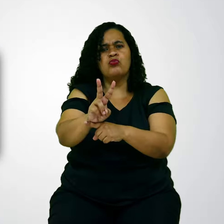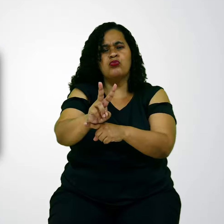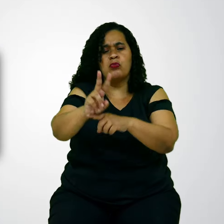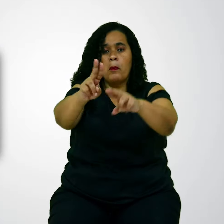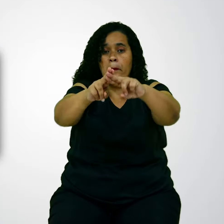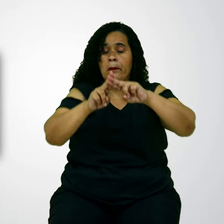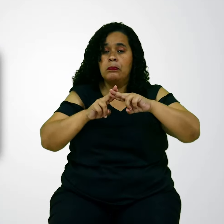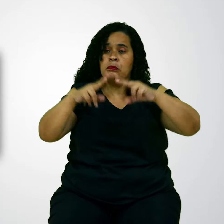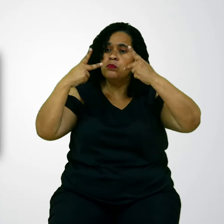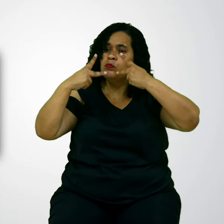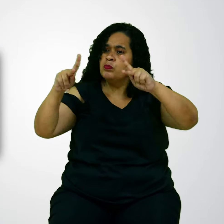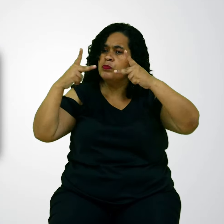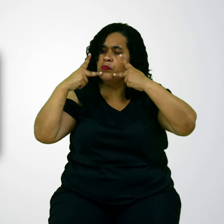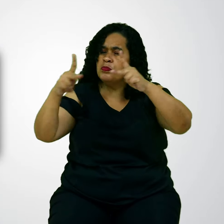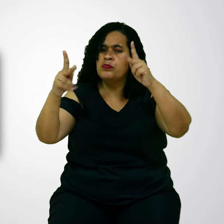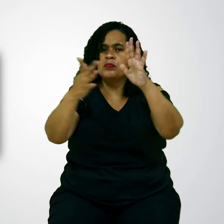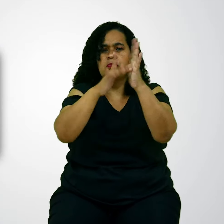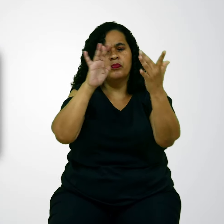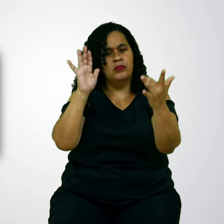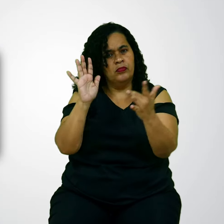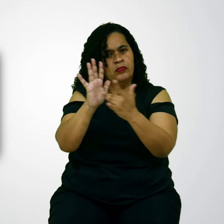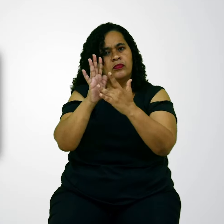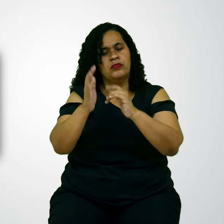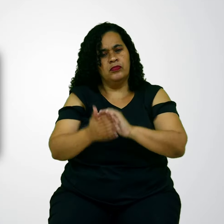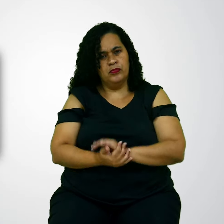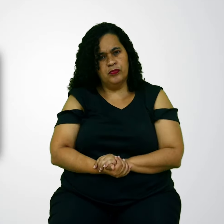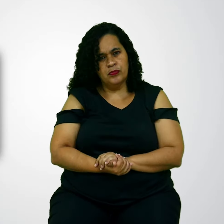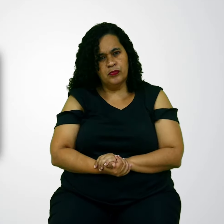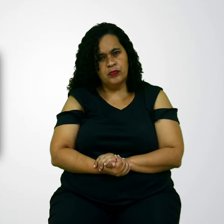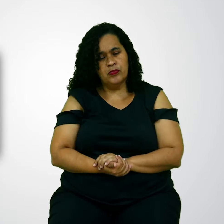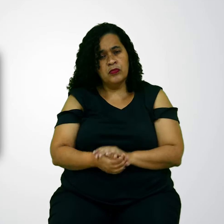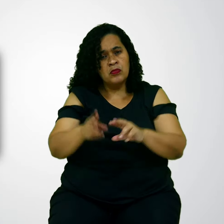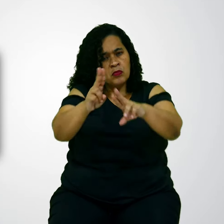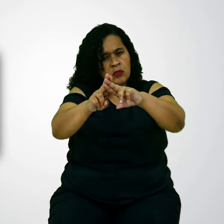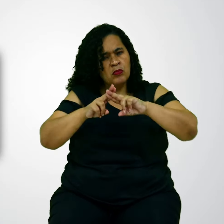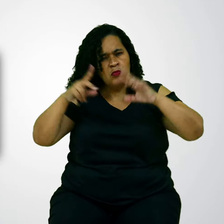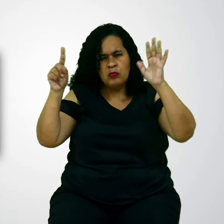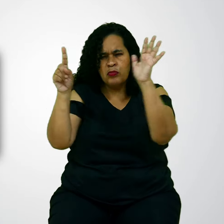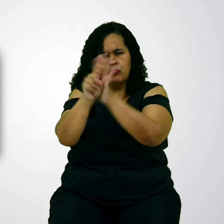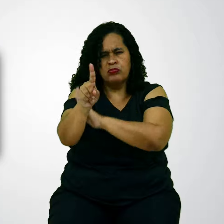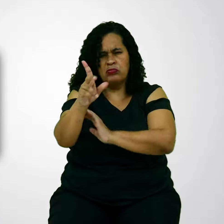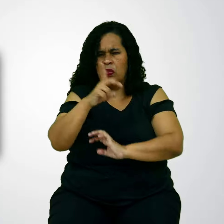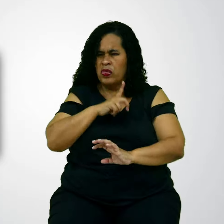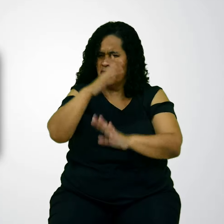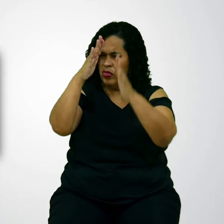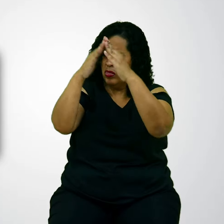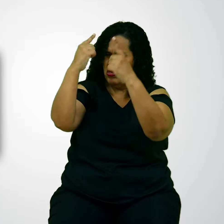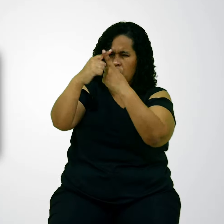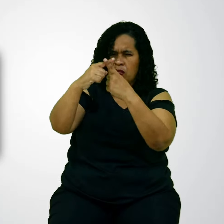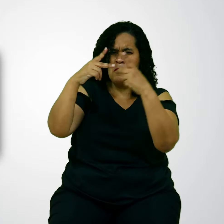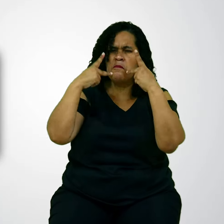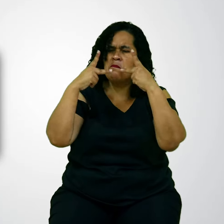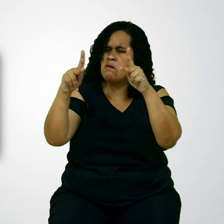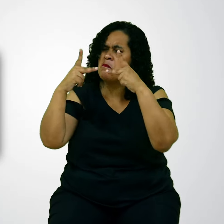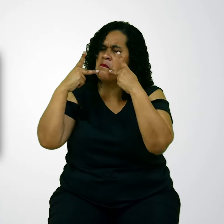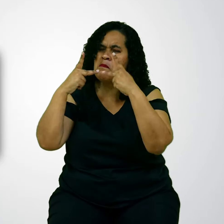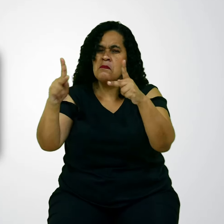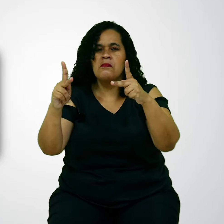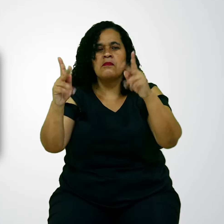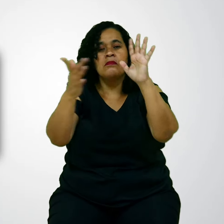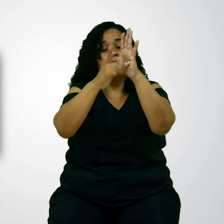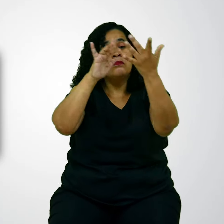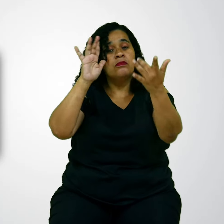perguntaria assim: será que tem muitas igrejas pregando que Jesus